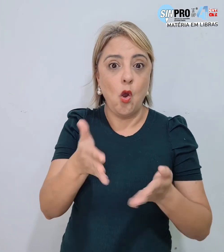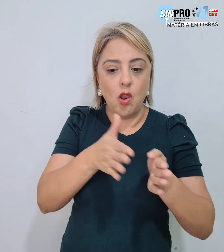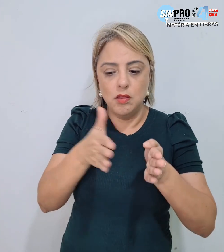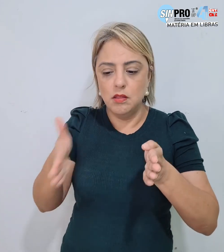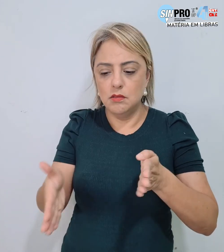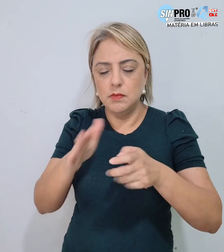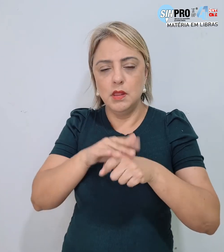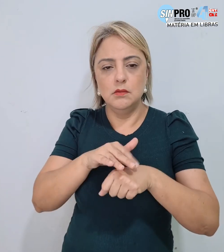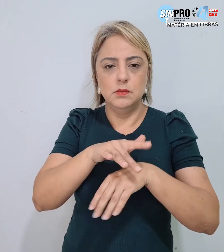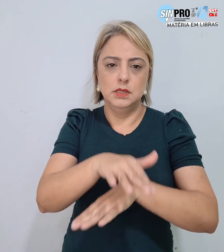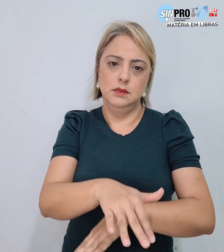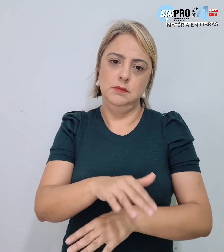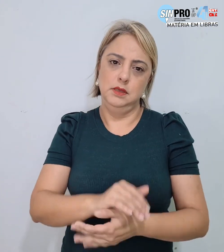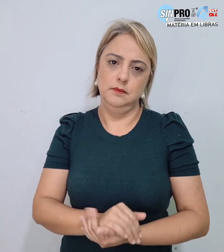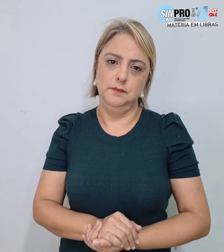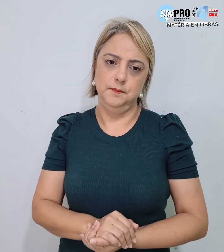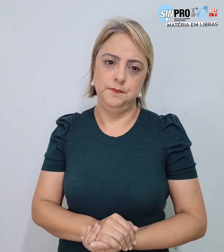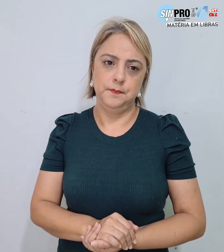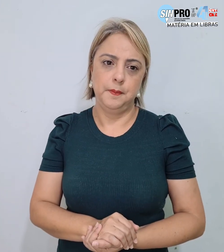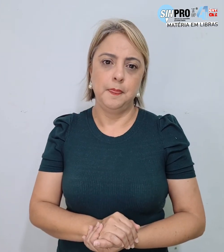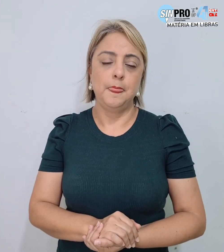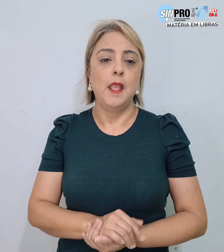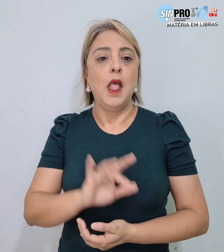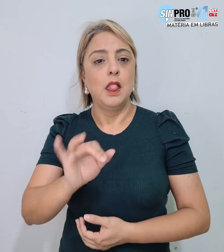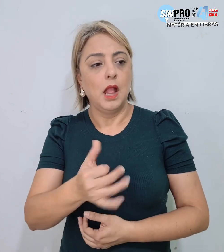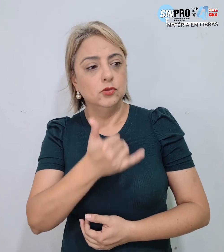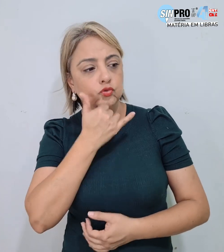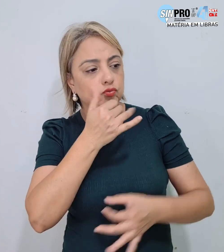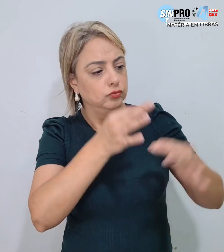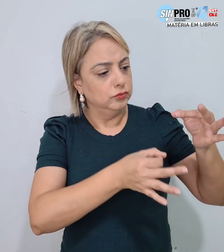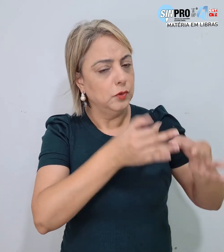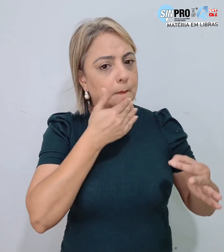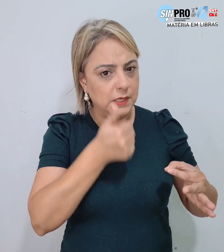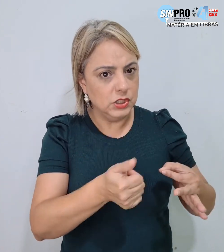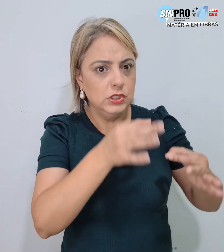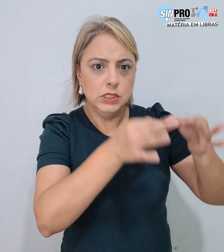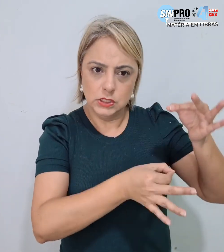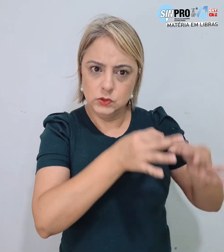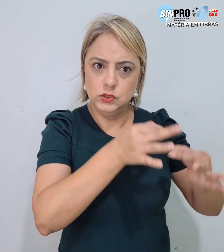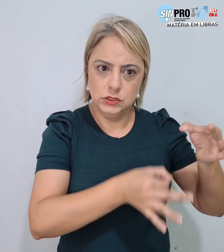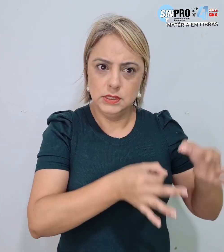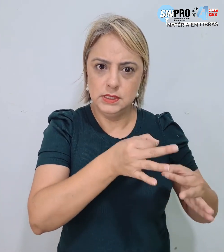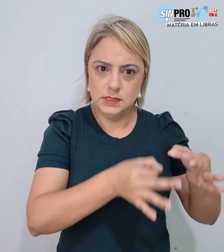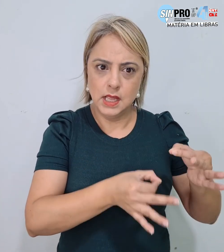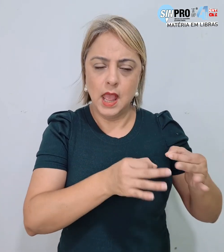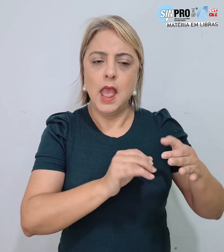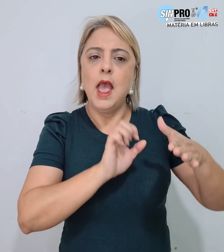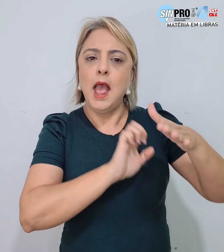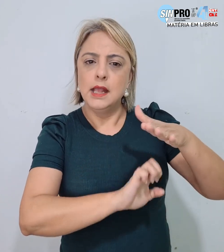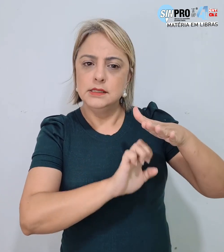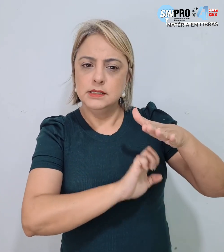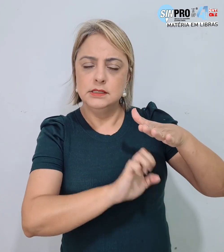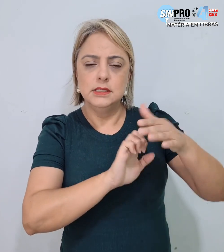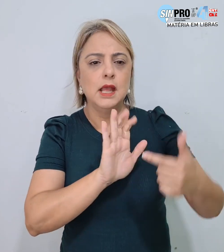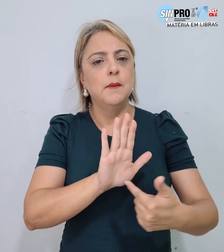período e na justificativa e as entidades apontam